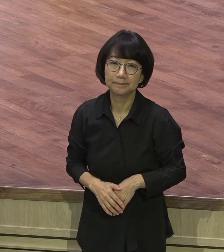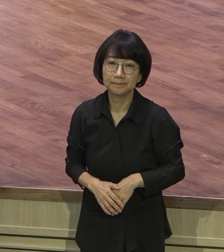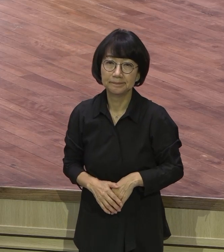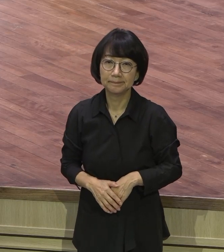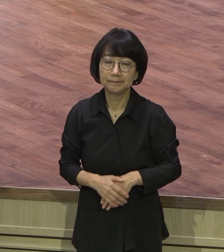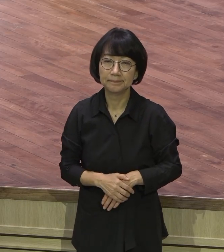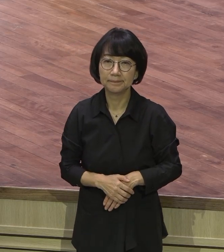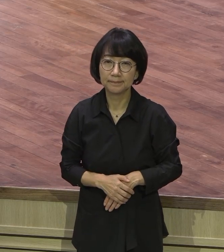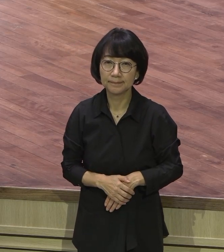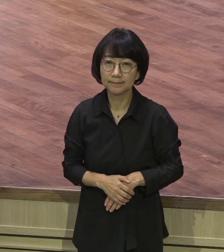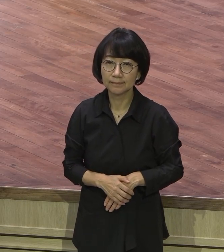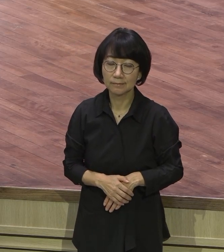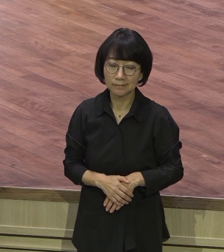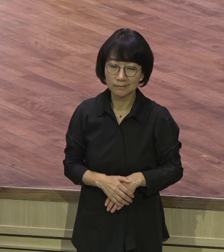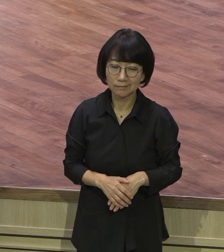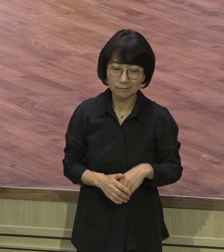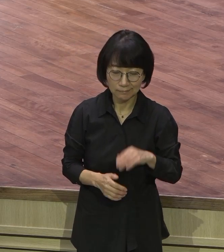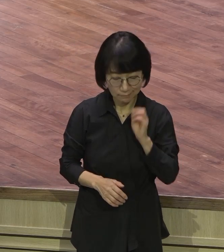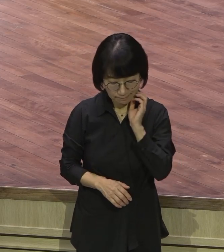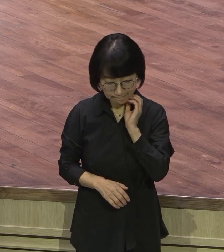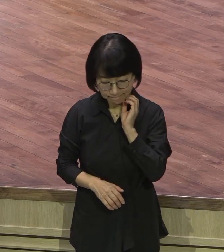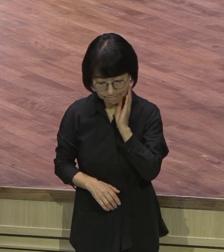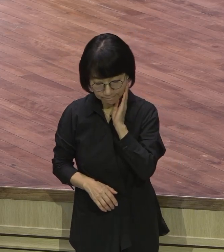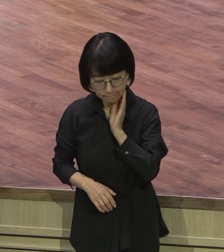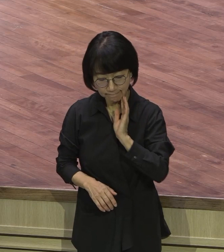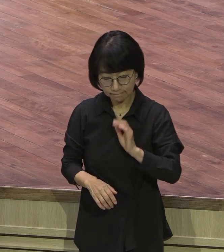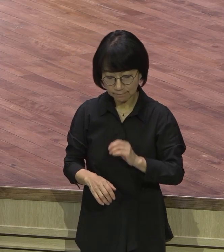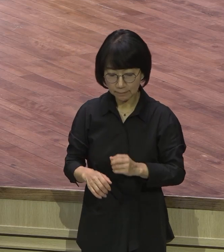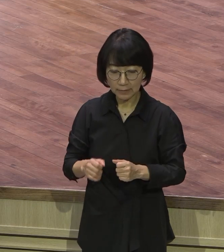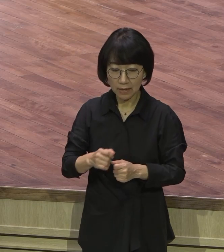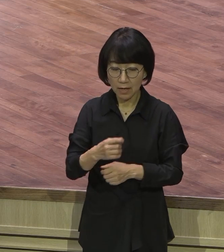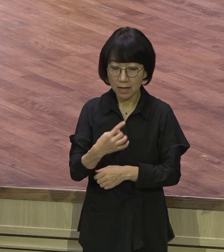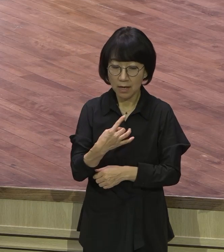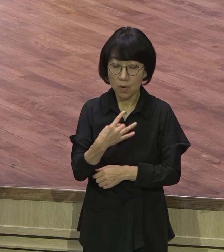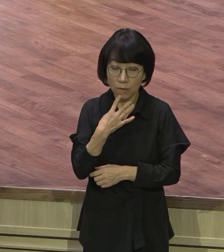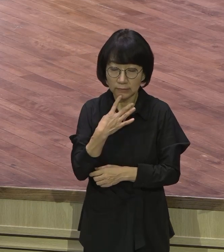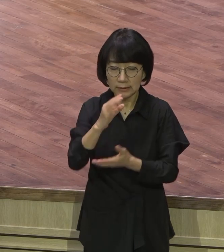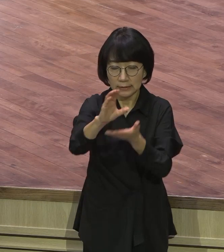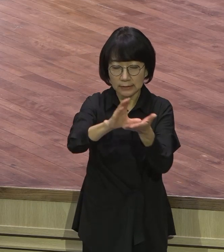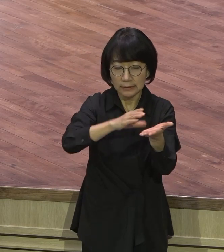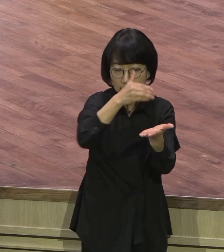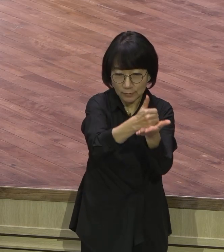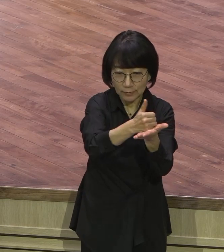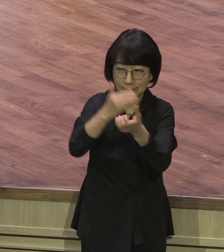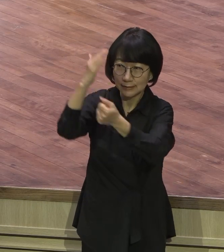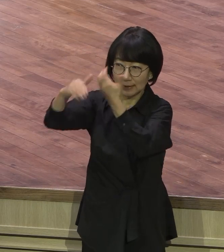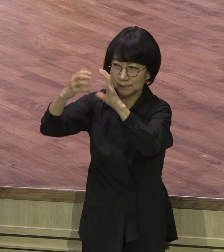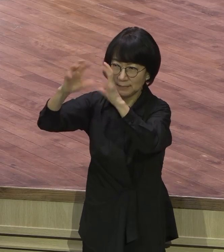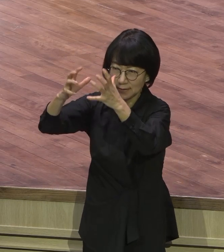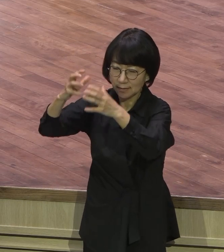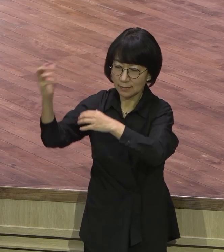그이 뭐여 흔들림이 없는 오직 그리스도 오직 하나님의 나라 오직 성령 충만